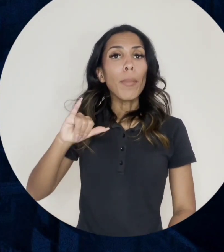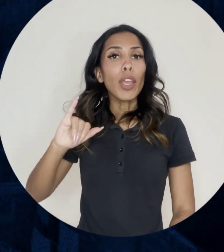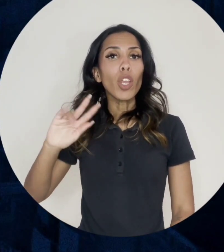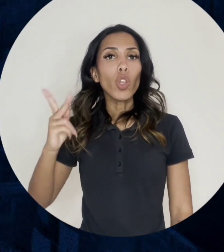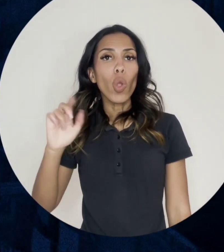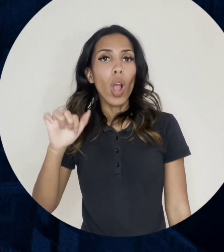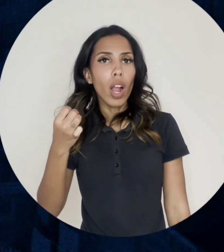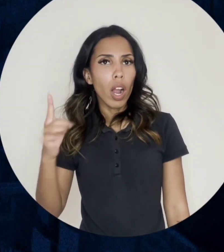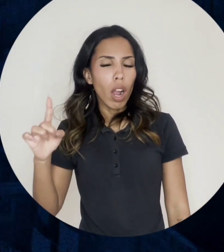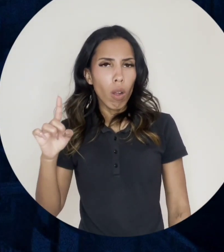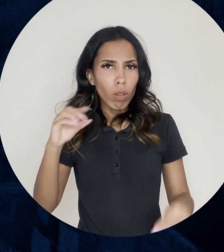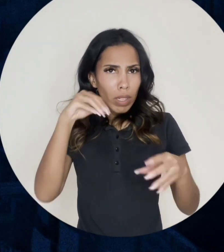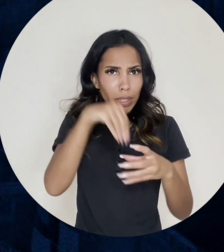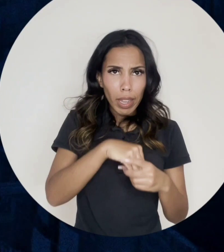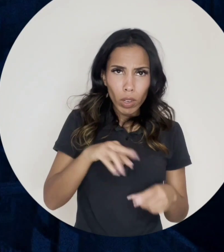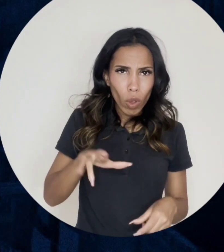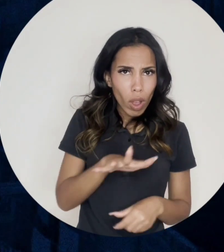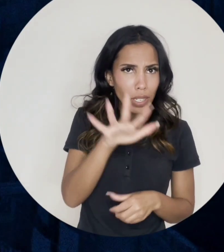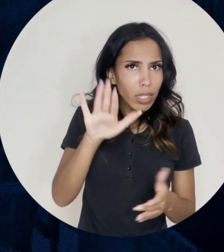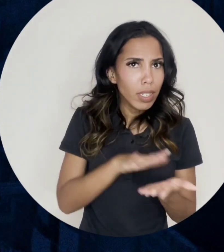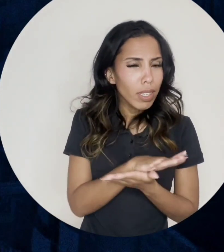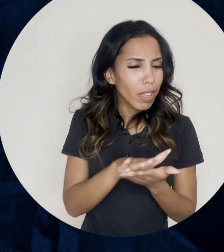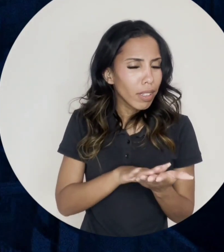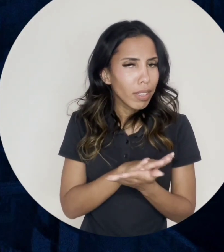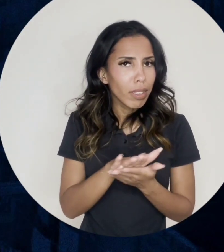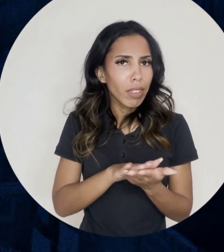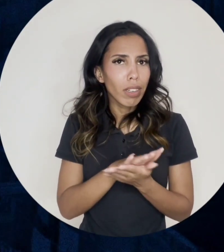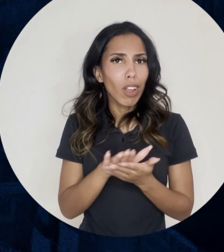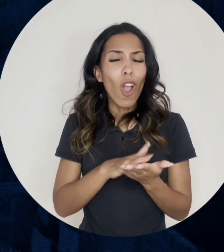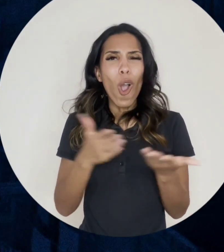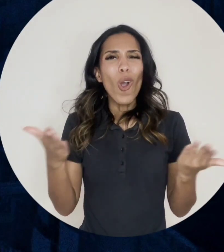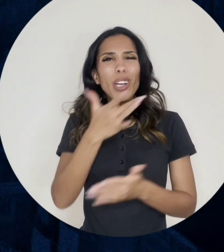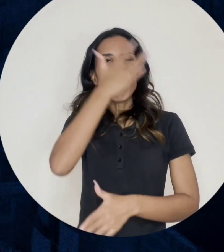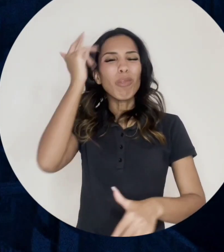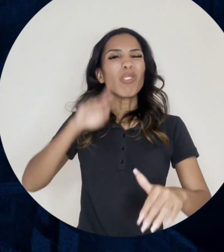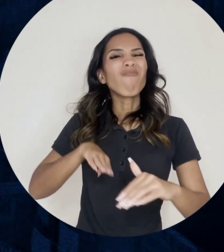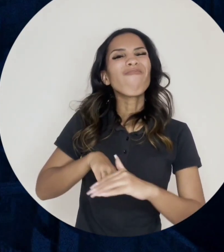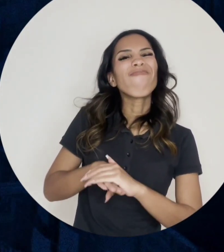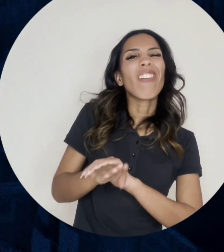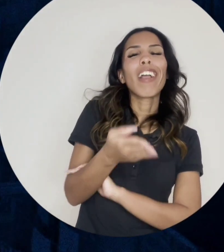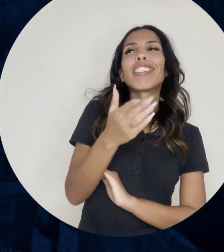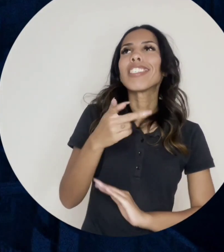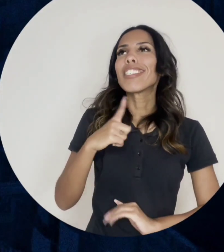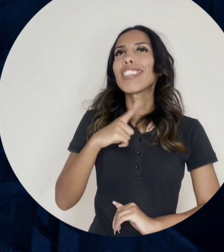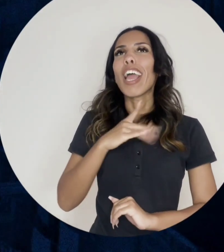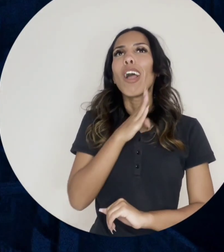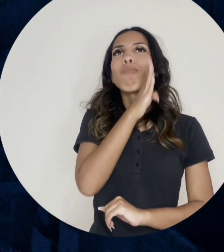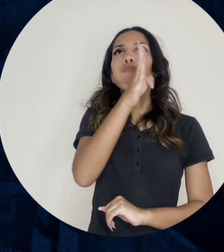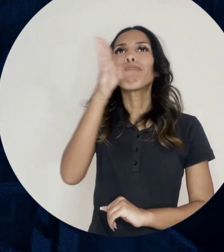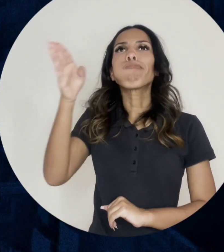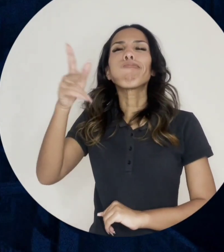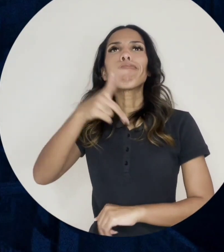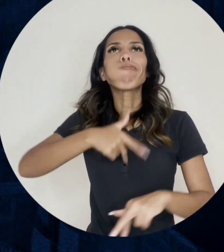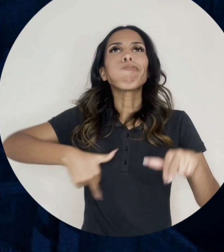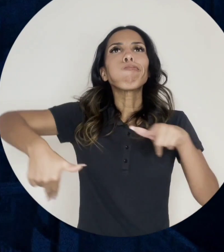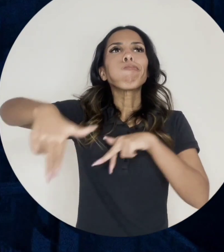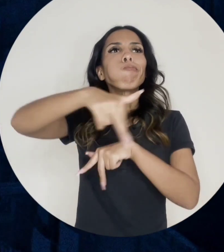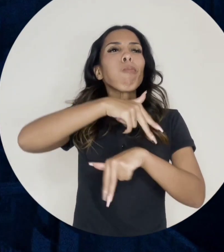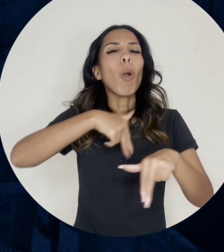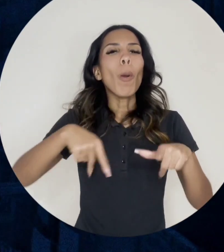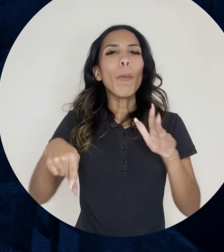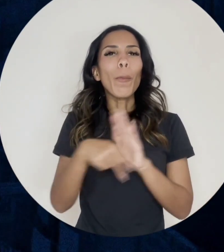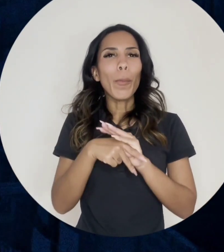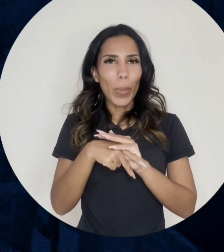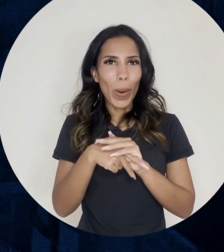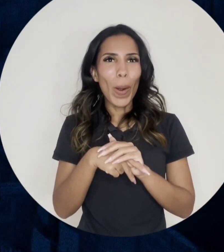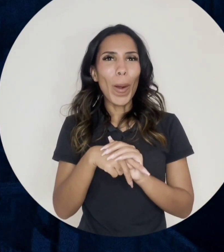dentro da Rocinha. Exatamente. Porque de repente, hoje as pessoas estão acostumadas de ver o agente de saúde circulando pela comunidade, E não indo de